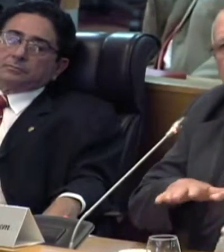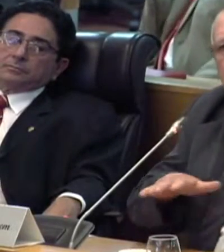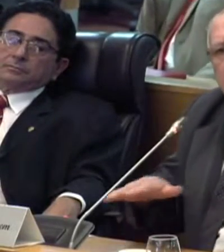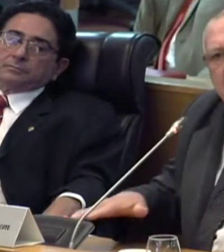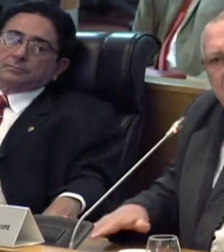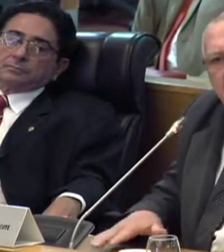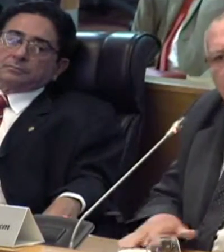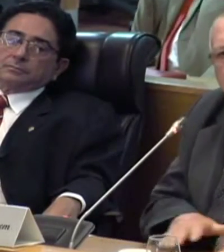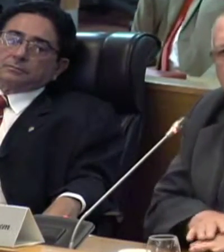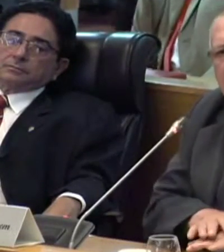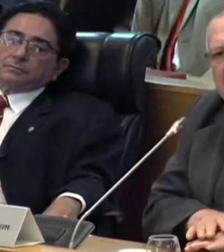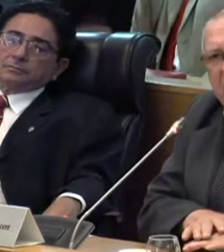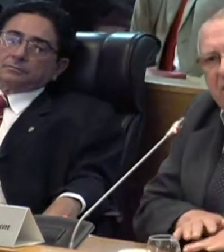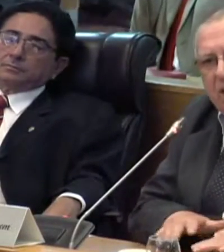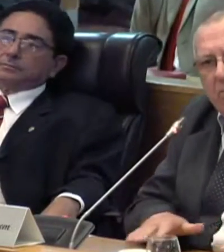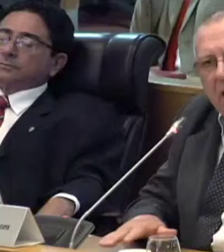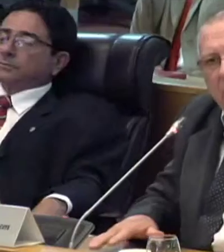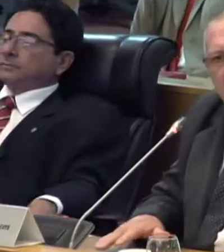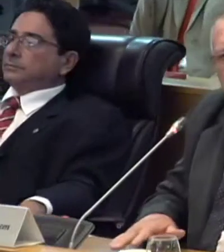passa-se a mão